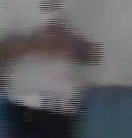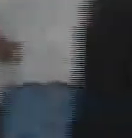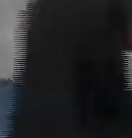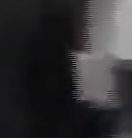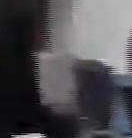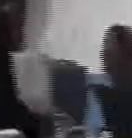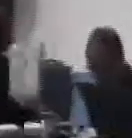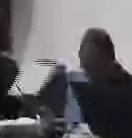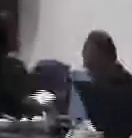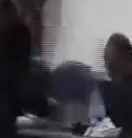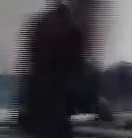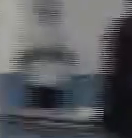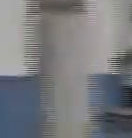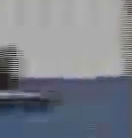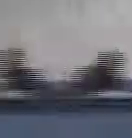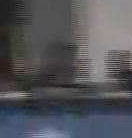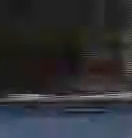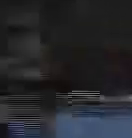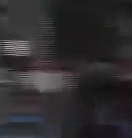por unanimidade da